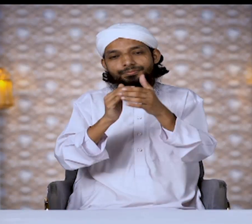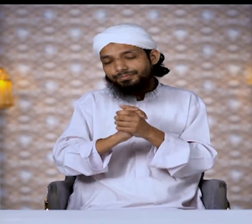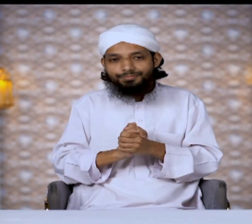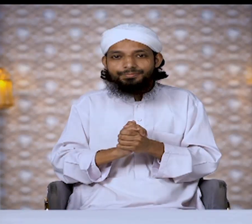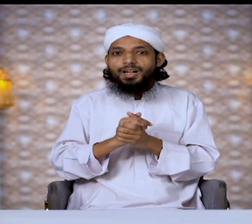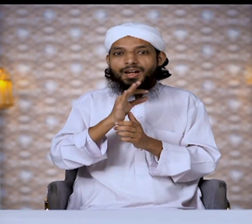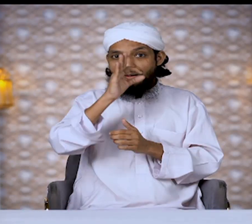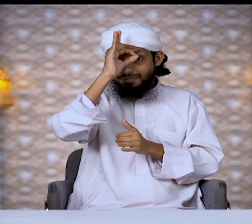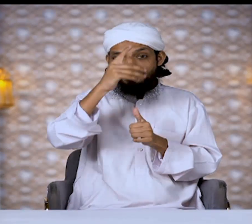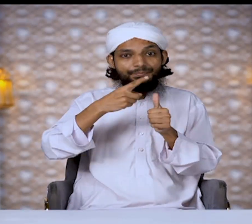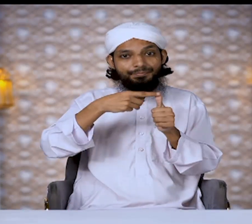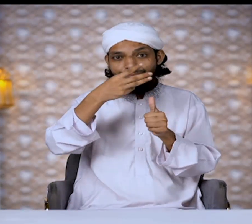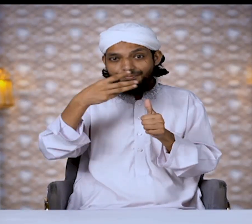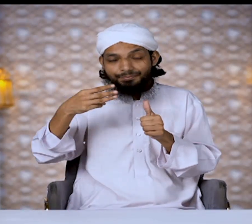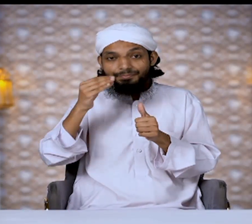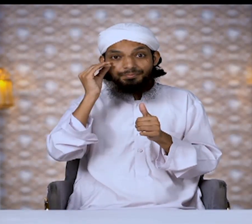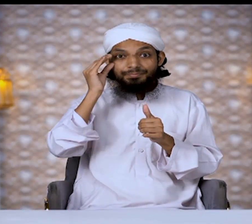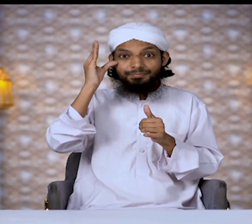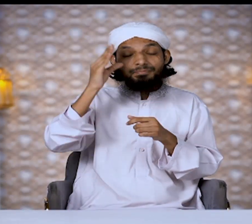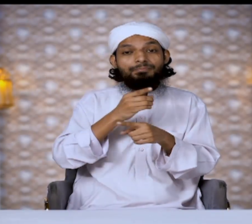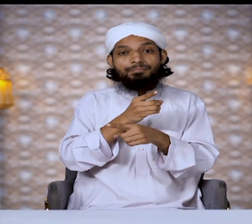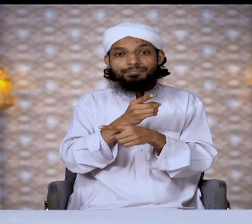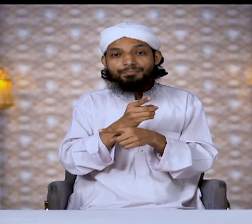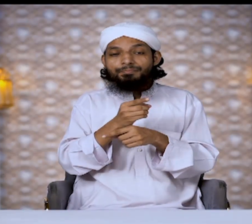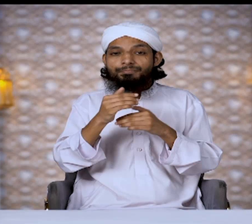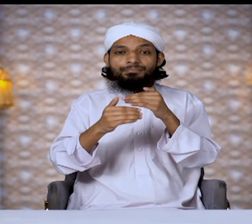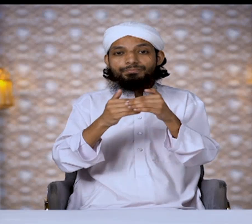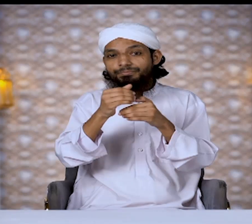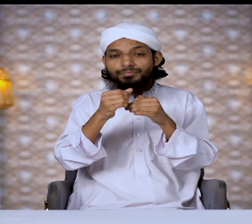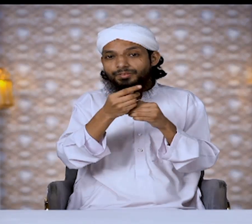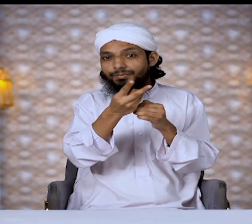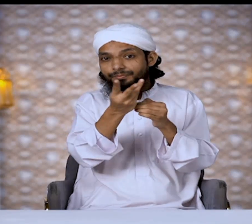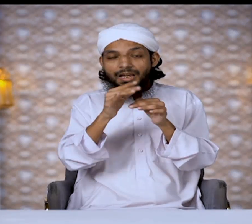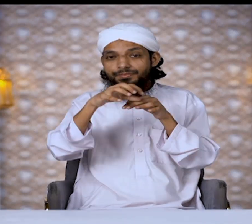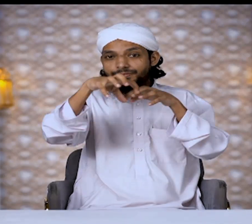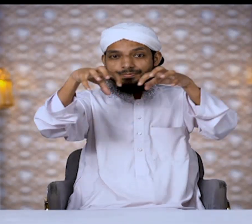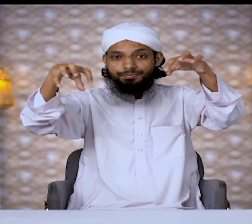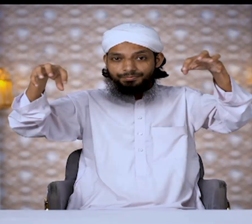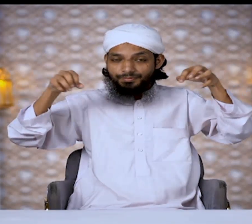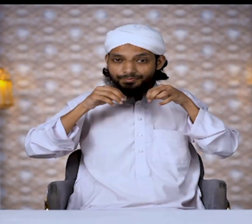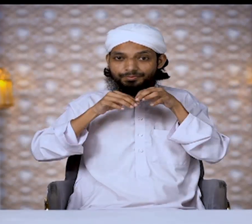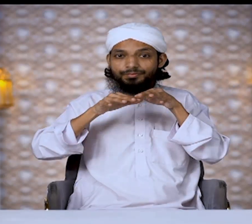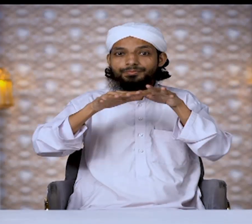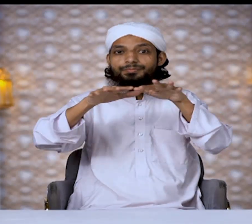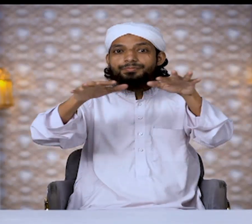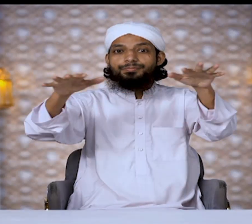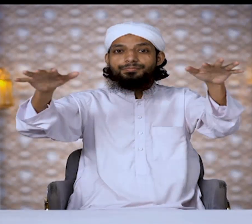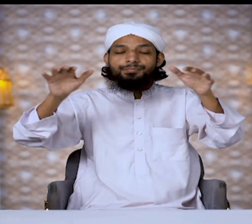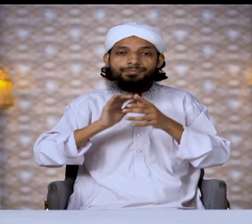رحمۃ اللہ علیہ کی علمی خدمات اور انداز تدریس کا فیضان مزید شہروں تک عام ہوتا چلا گیا۔ حضرت علامہ مفتی محمد ظفر الدین